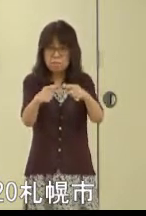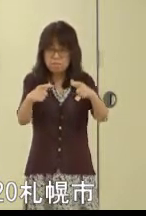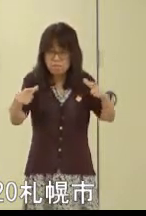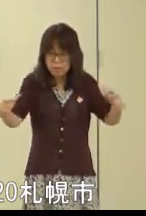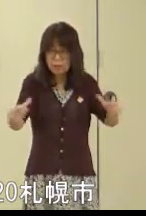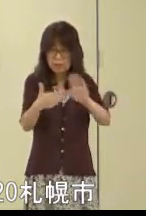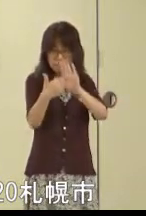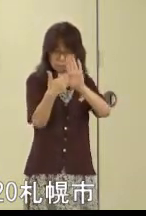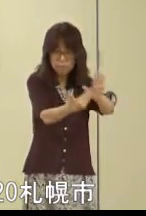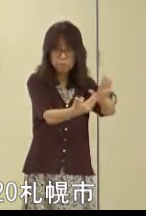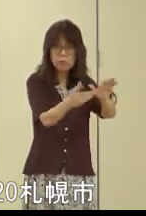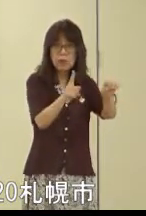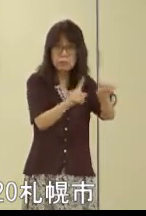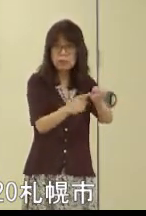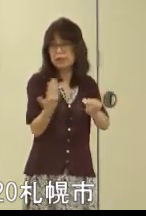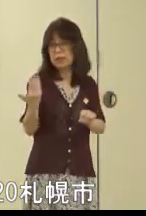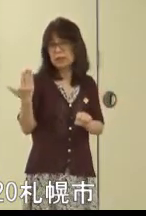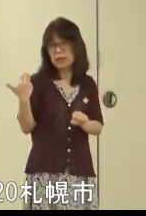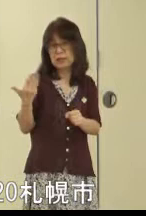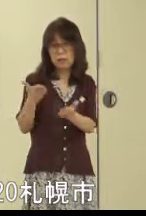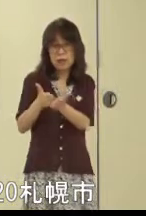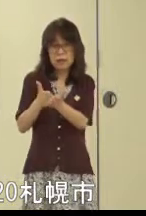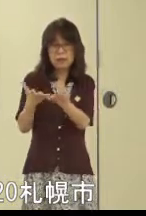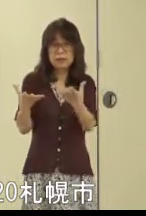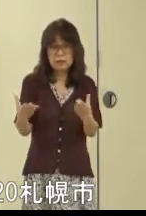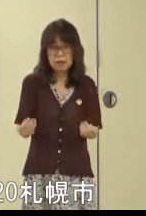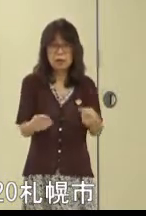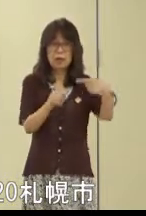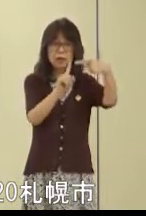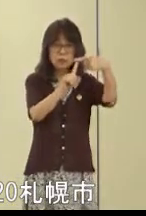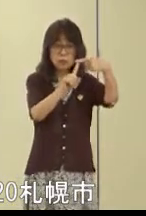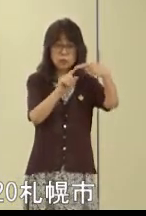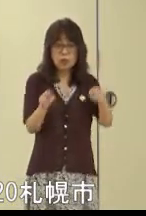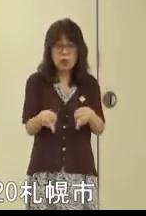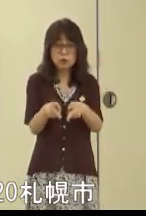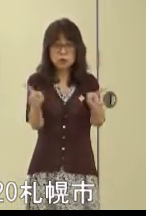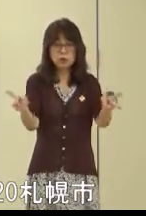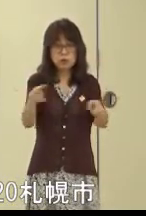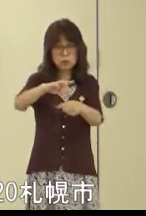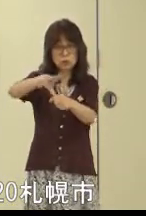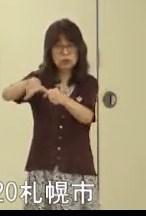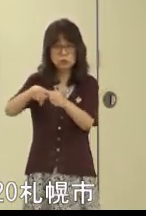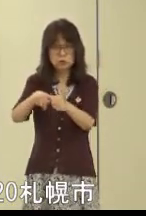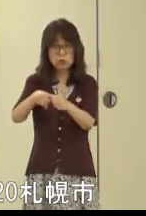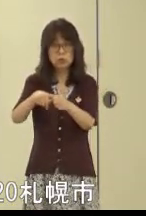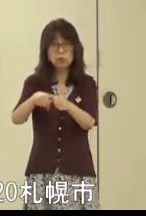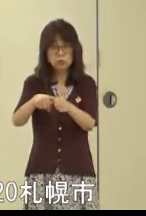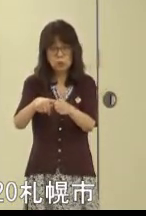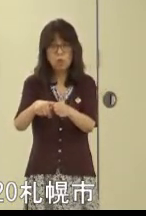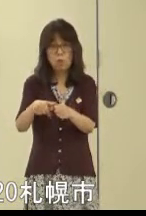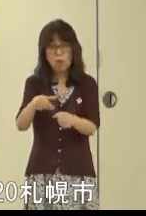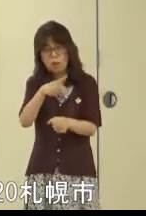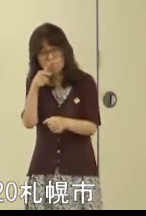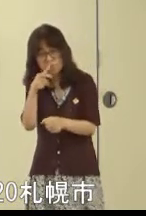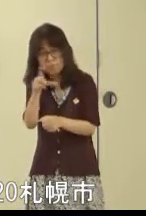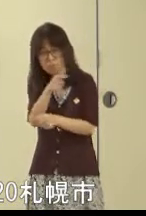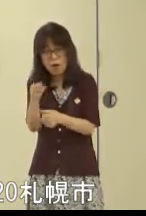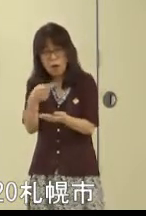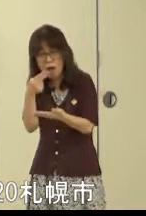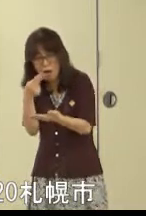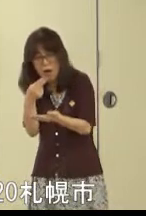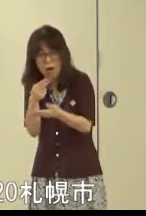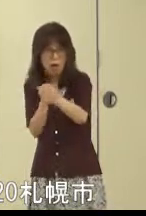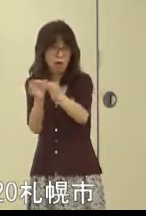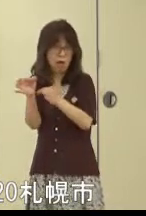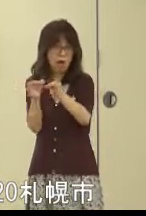に先ほども申し上げましたが1つはススキノ地区におけるですねいわゆる繁華街での感染防止対策